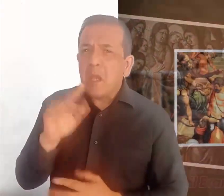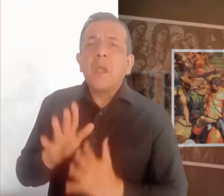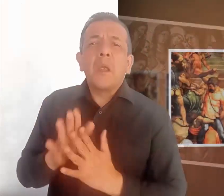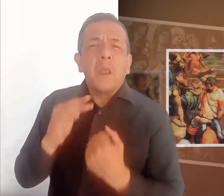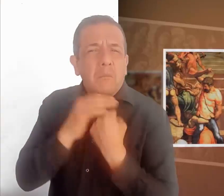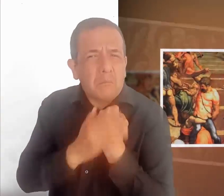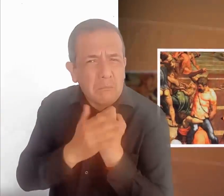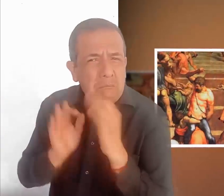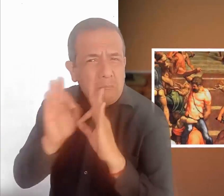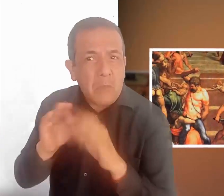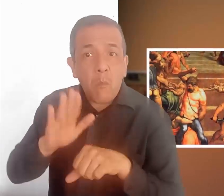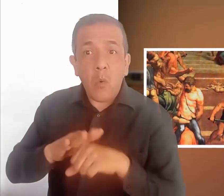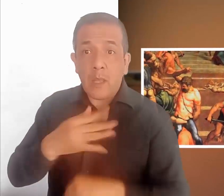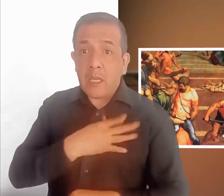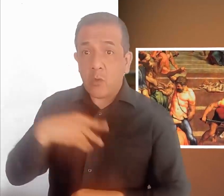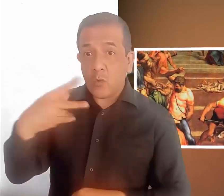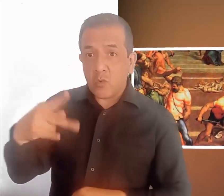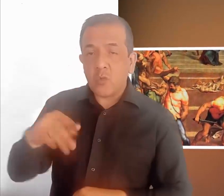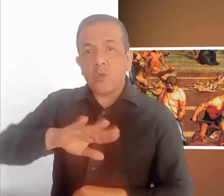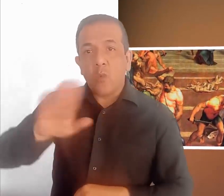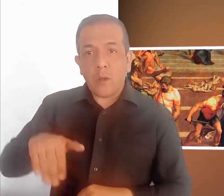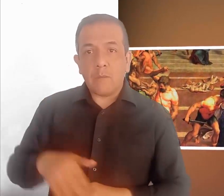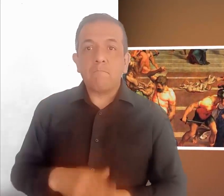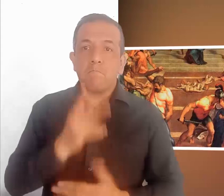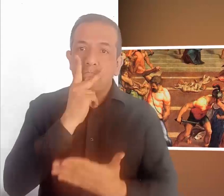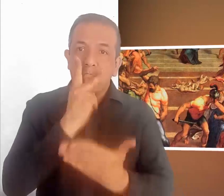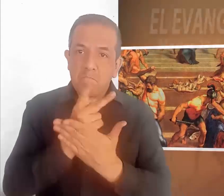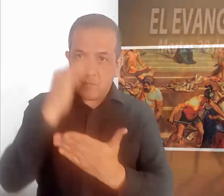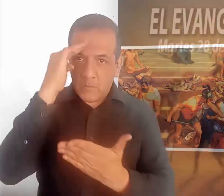están muertos. Palabra del Señor.